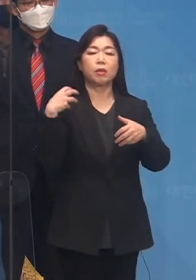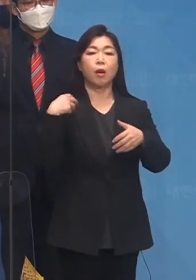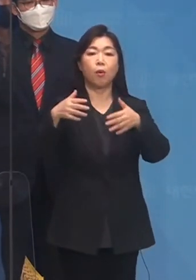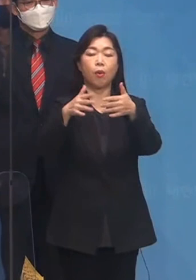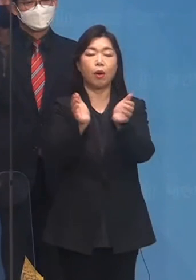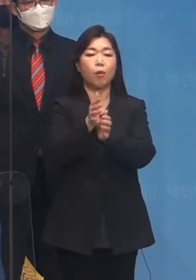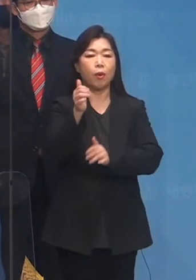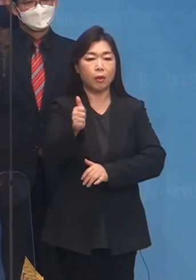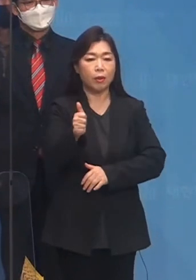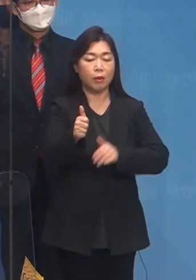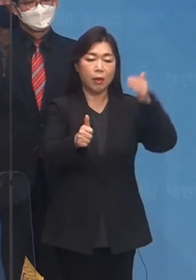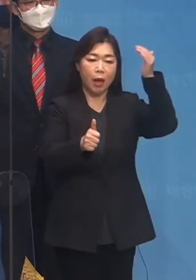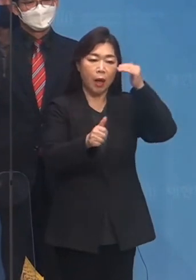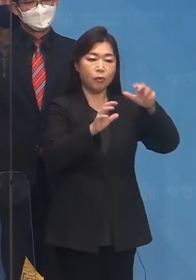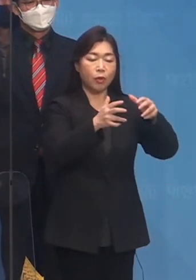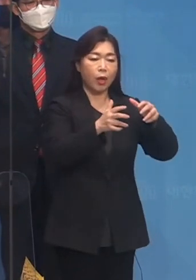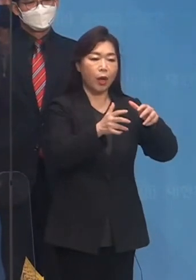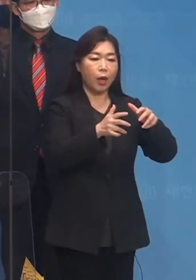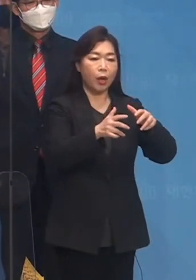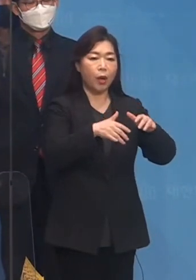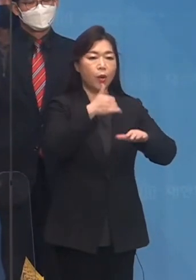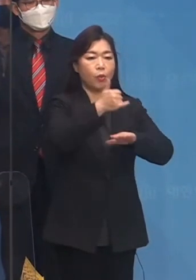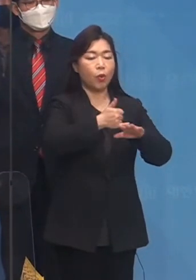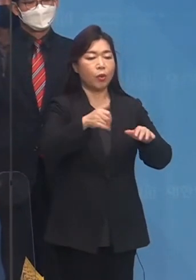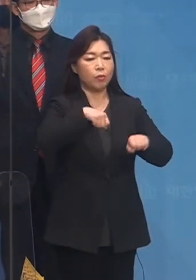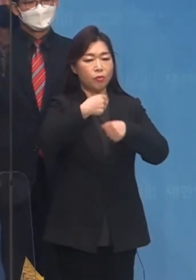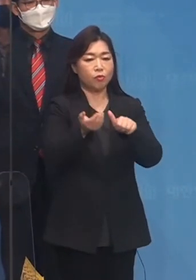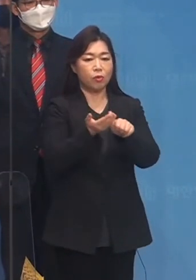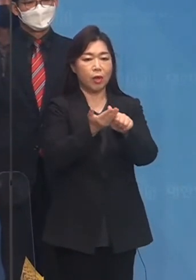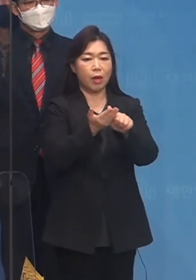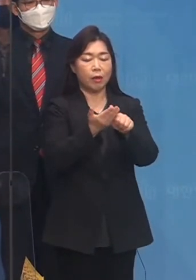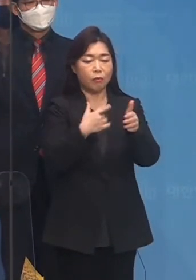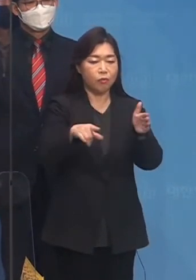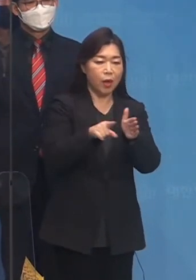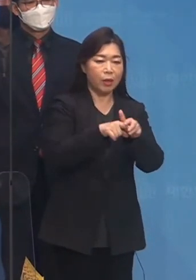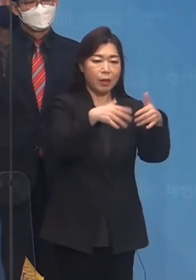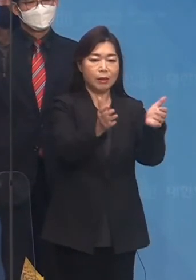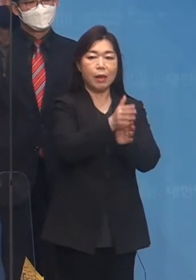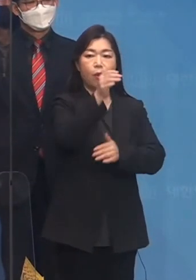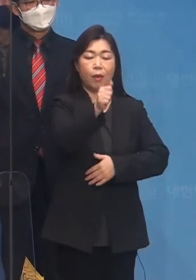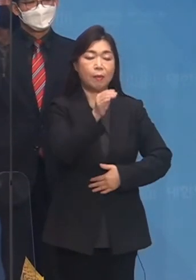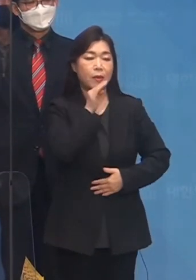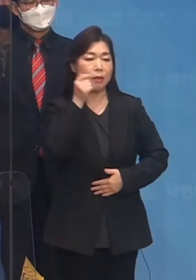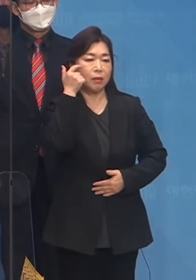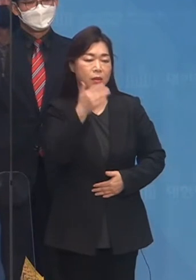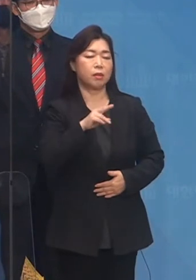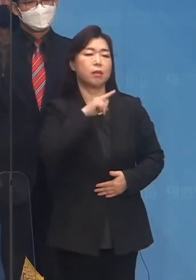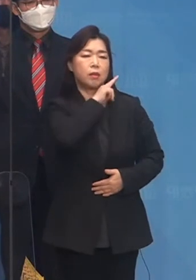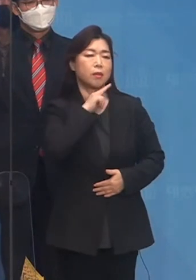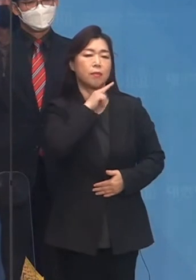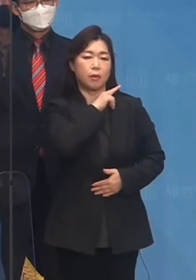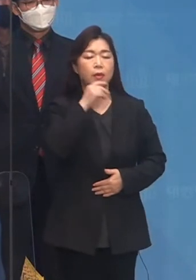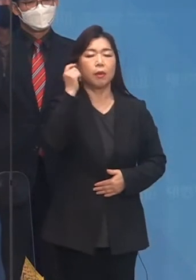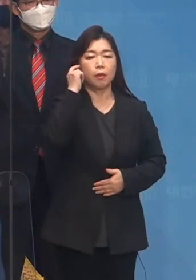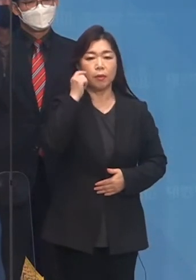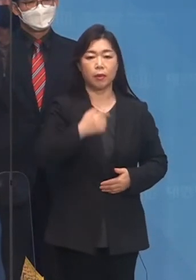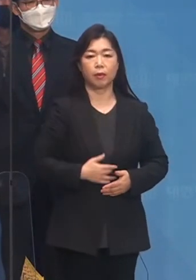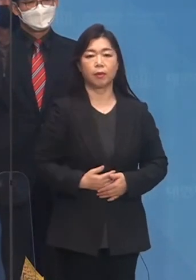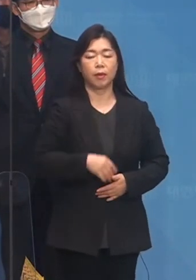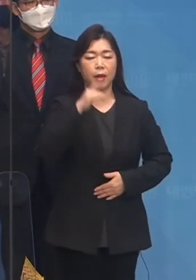대한민국 농림축산 장관인지 의심하지 않을 수 없습니다. 그래서